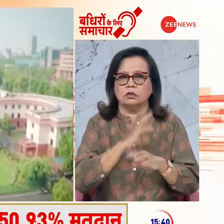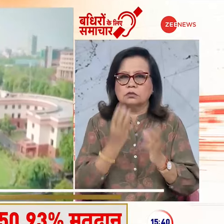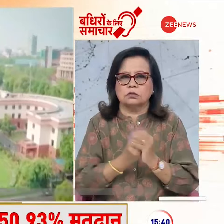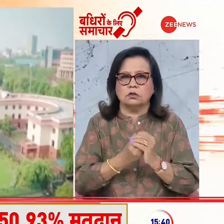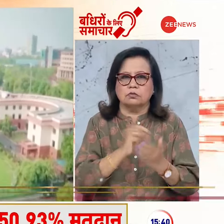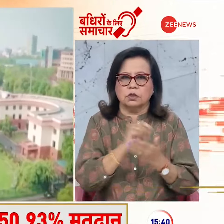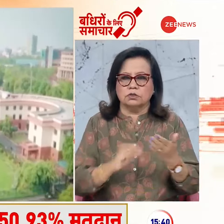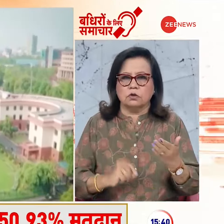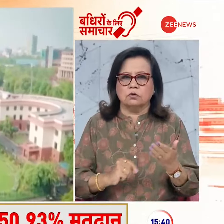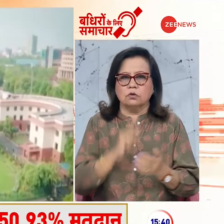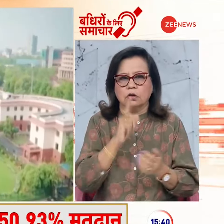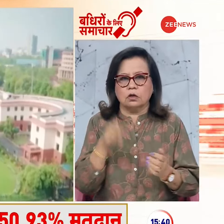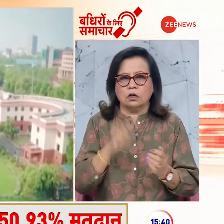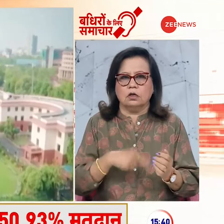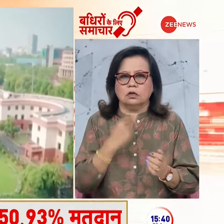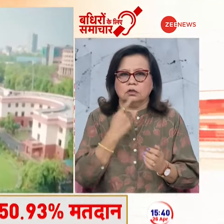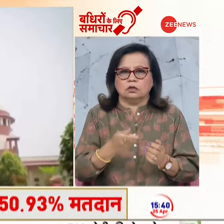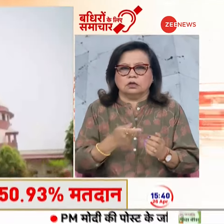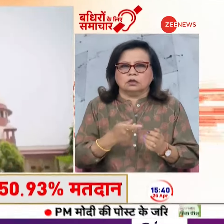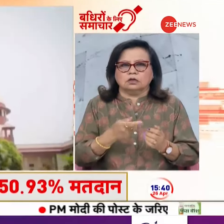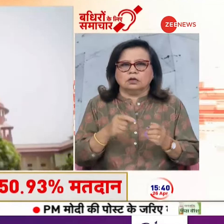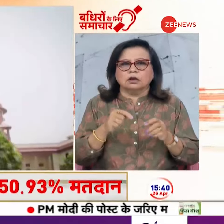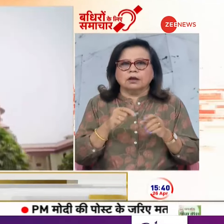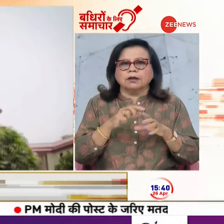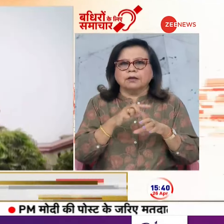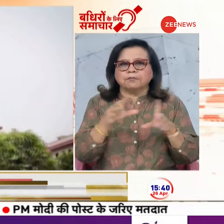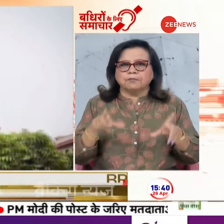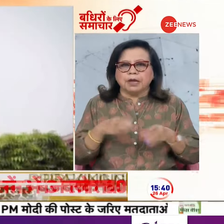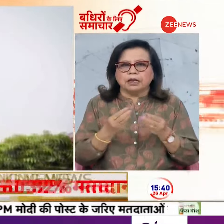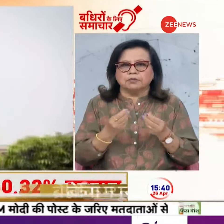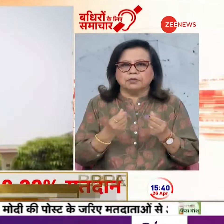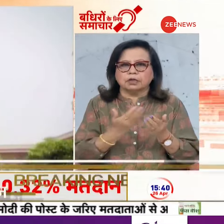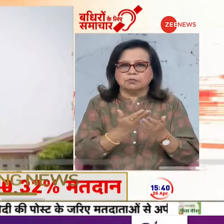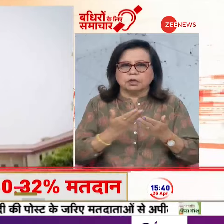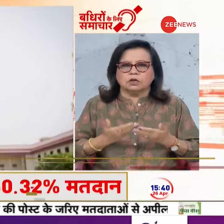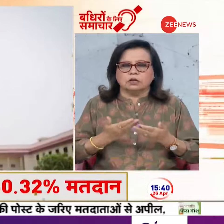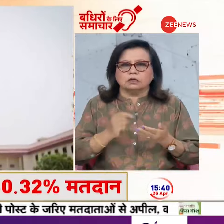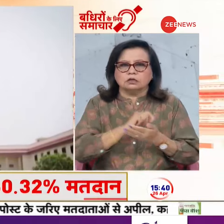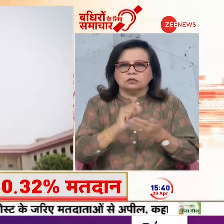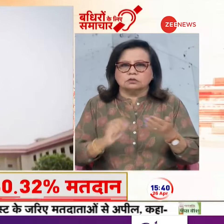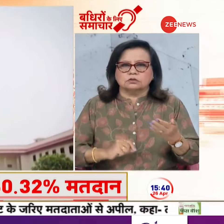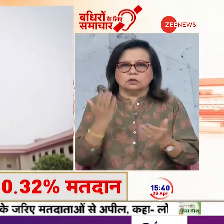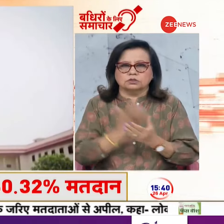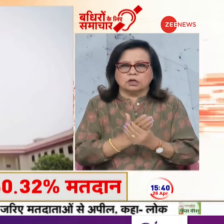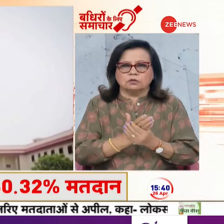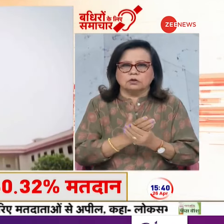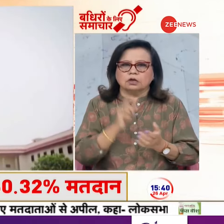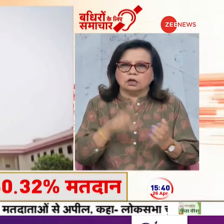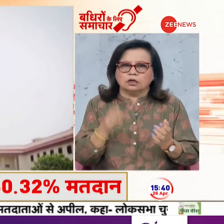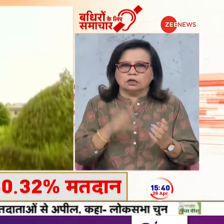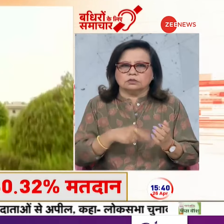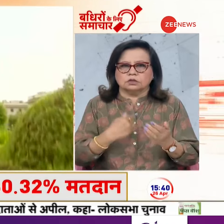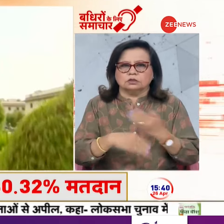को लेकर सभी याचिकाओं को खारिज कर दिया है। बैलेट पेपर की मांग को लेकर दर्ज याचिका को